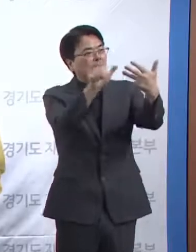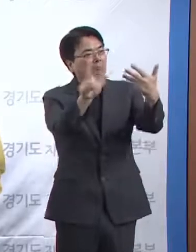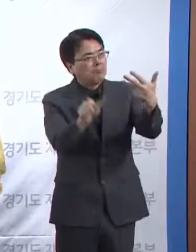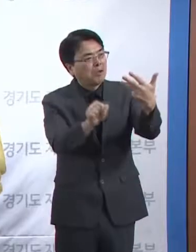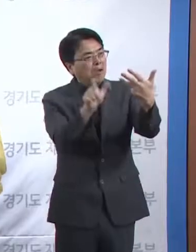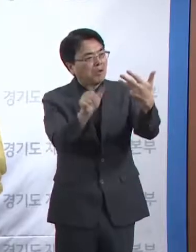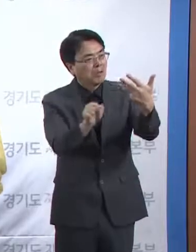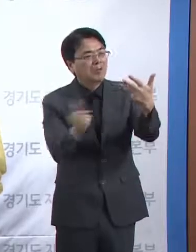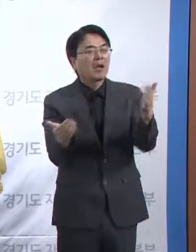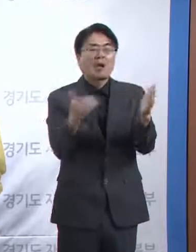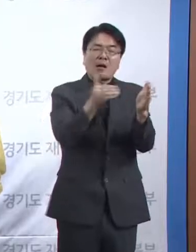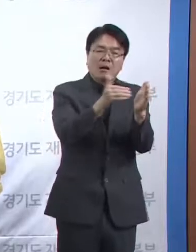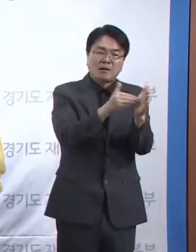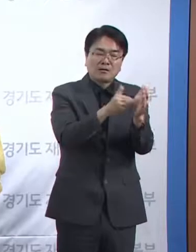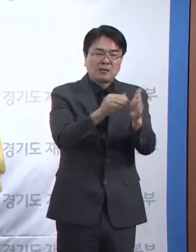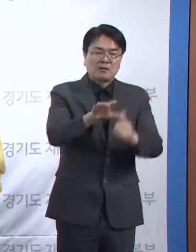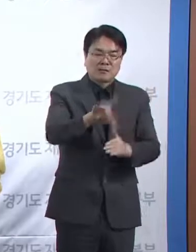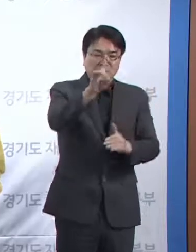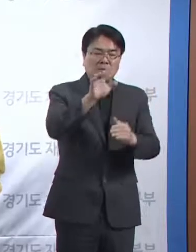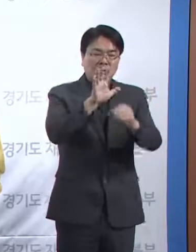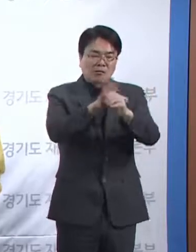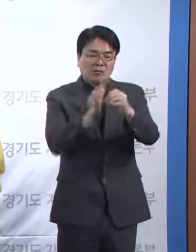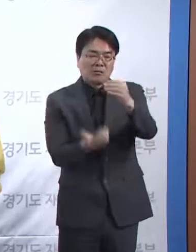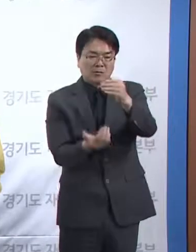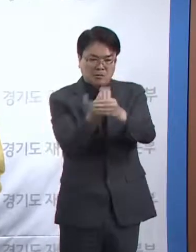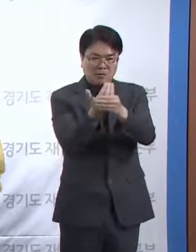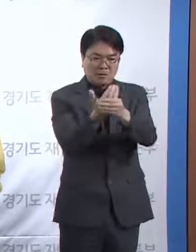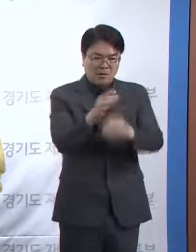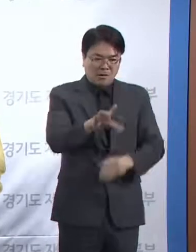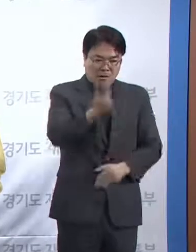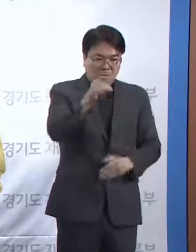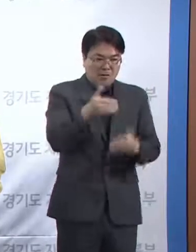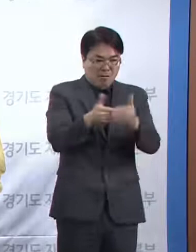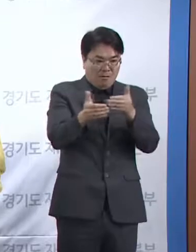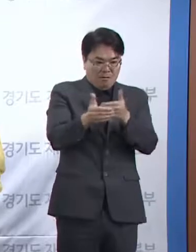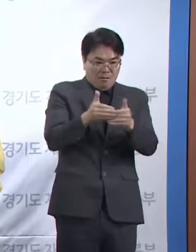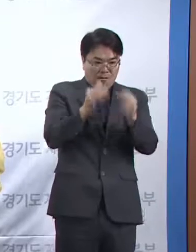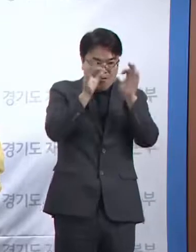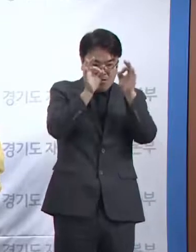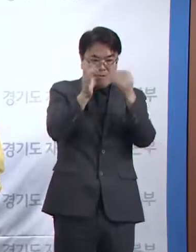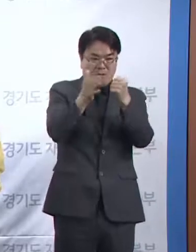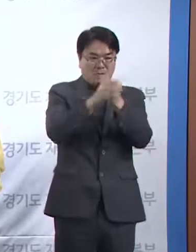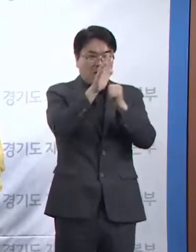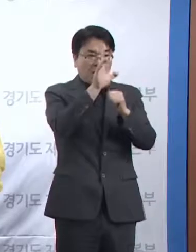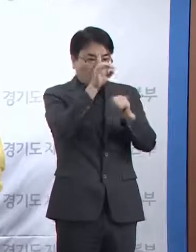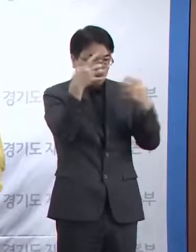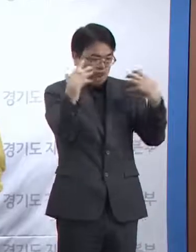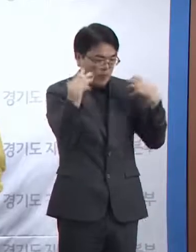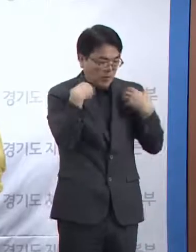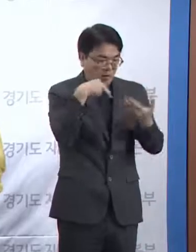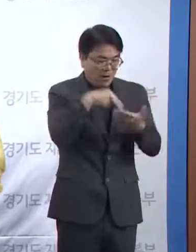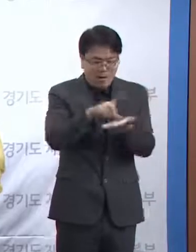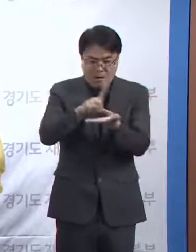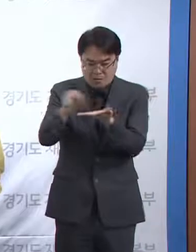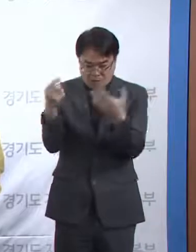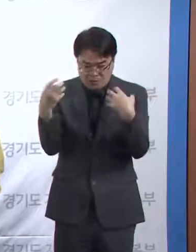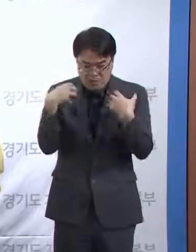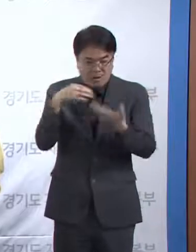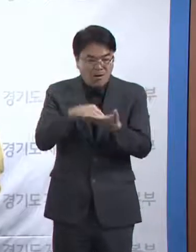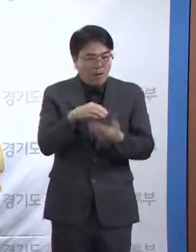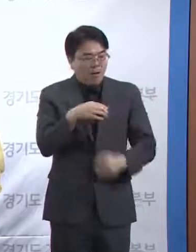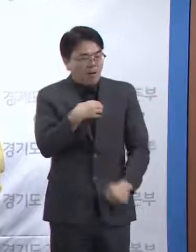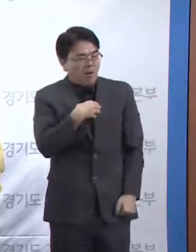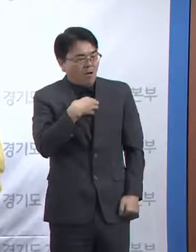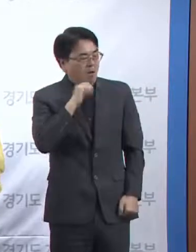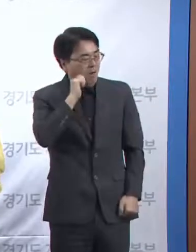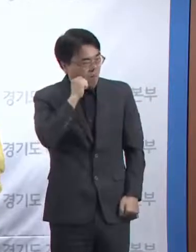1단계라 그나마 생장해보지도 않은 상황이라 국가도 지방도 되게 어렵게 버텨왔던 것 같습니다.